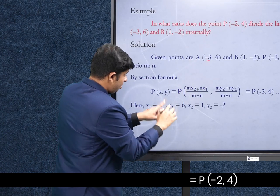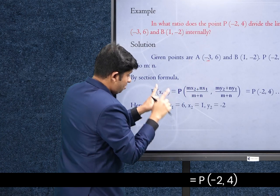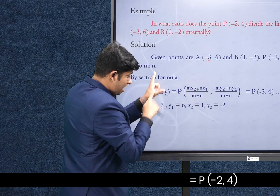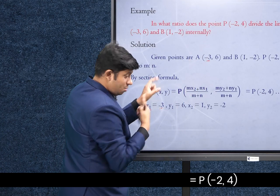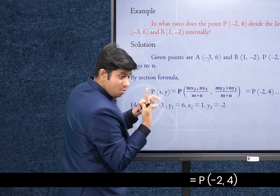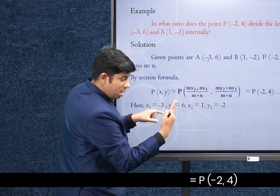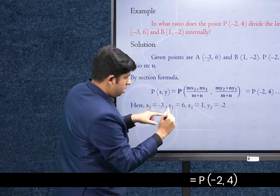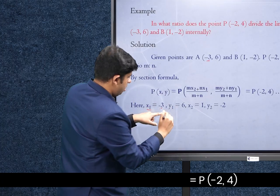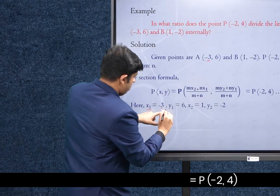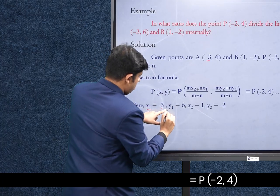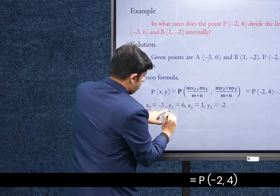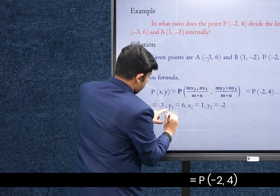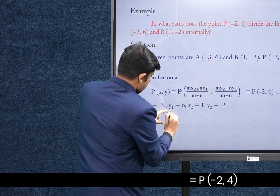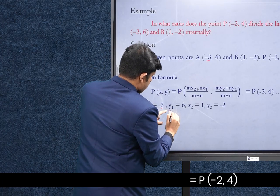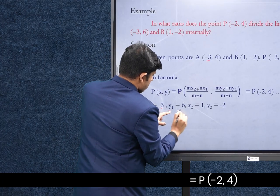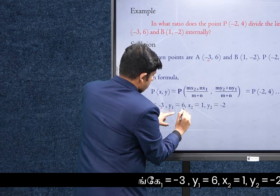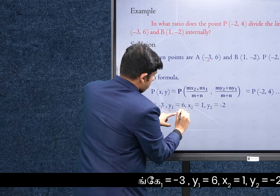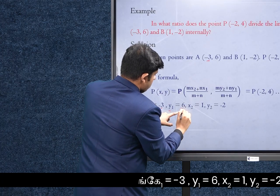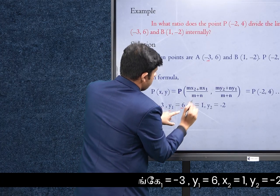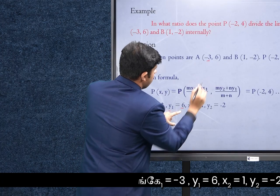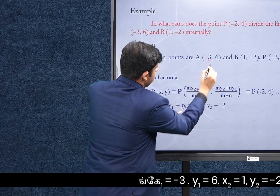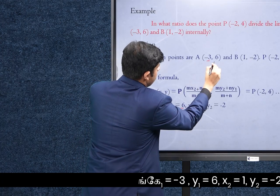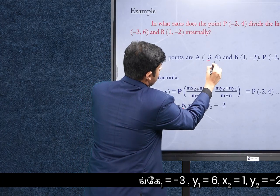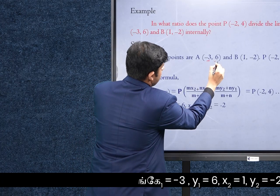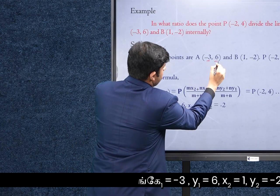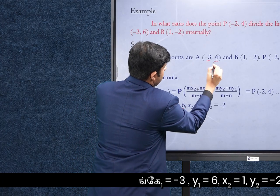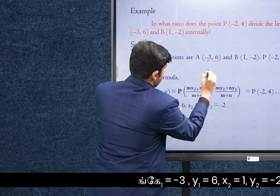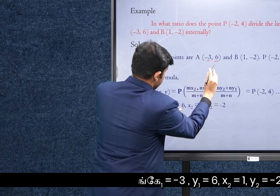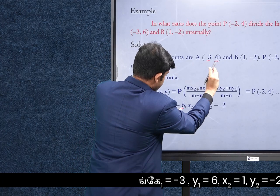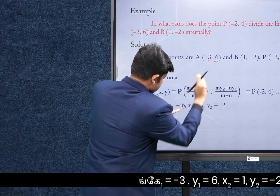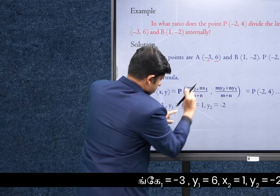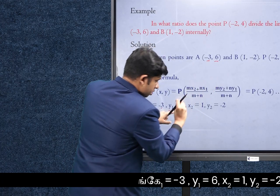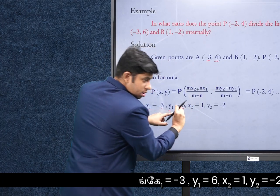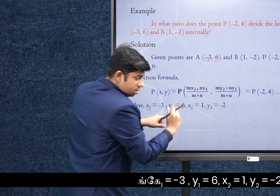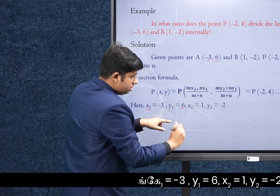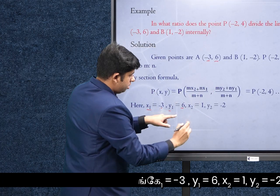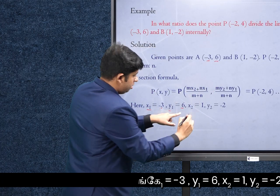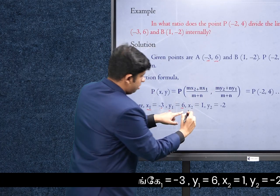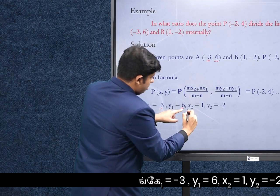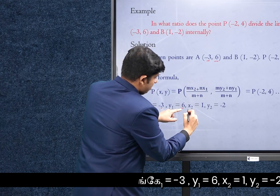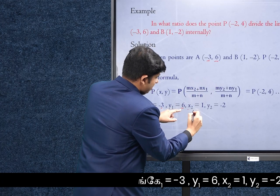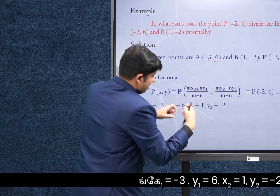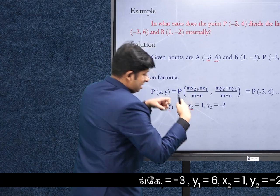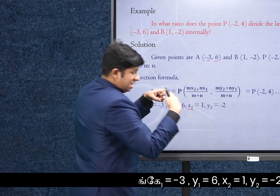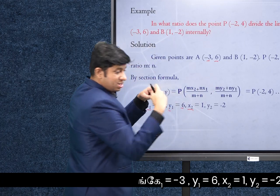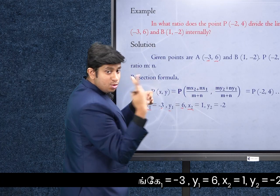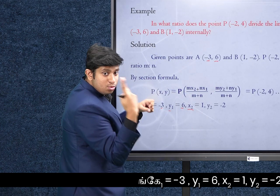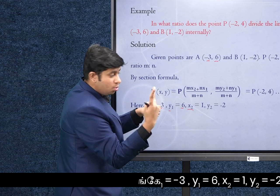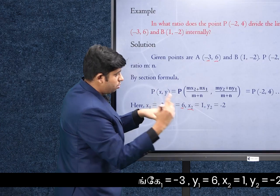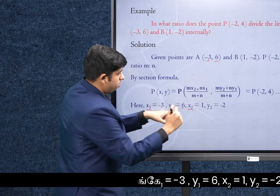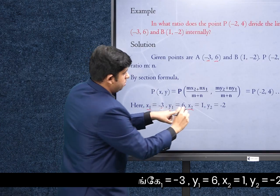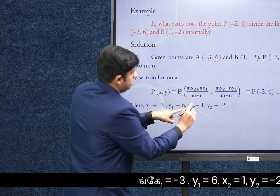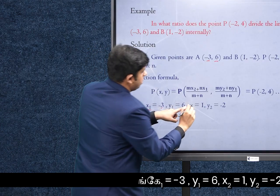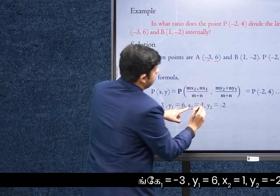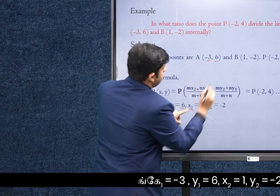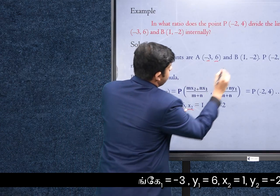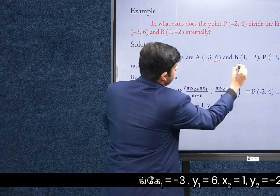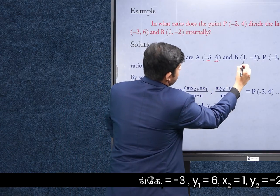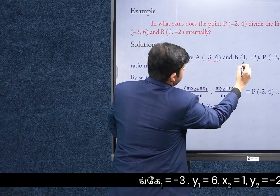அடைப்புக்குறிக்குள் கழித்தல் 2 4 தொடர்புள்ளிகள் அடைப்புக்குறிக்குள் 1. இங்கே எக்ஸ் கீழிலக்க 1